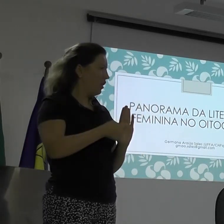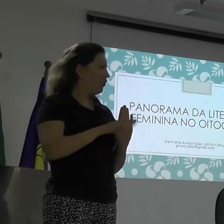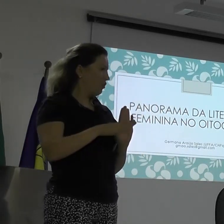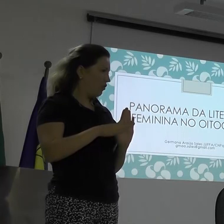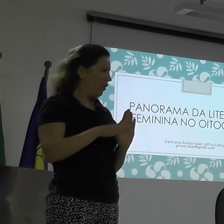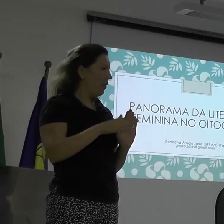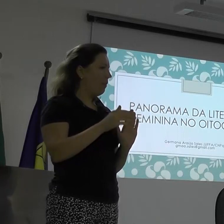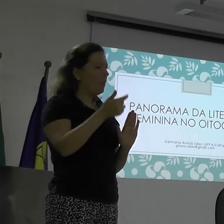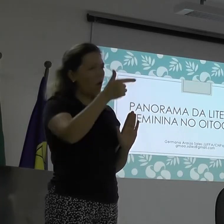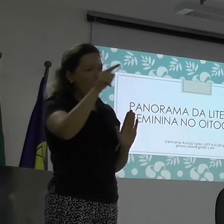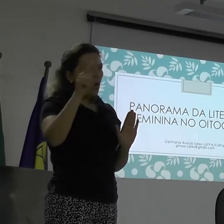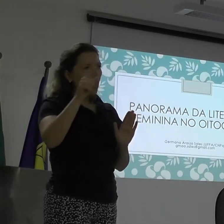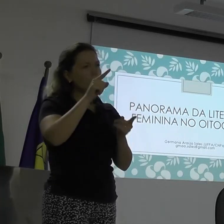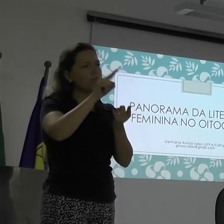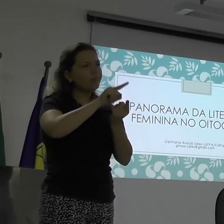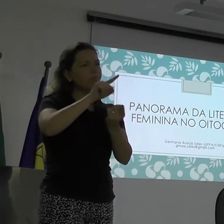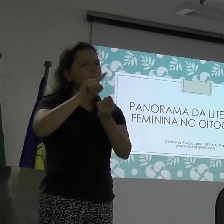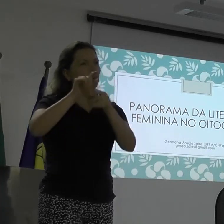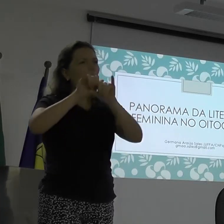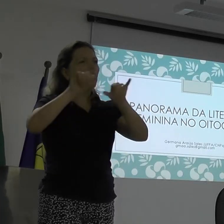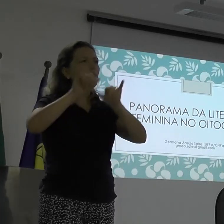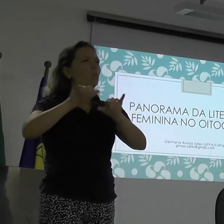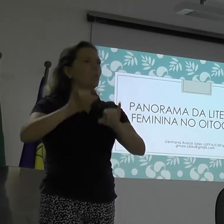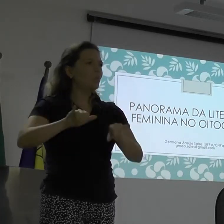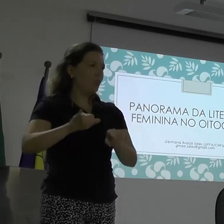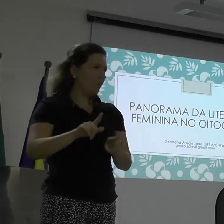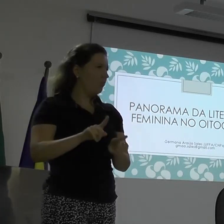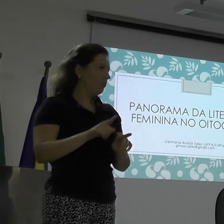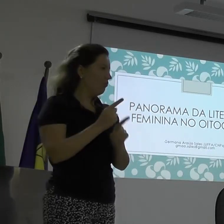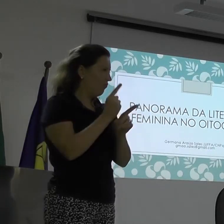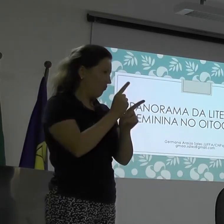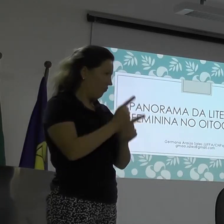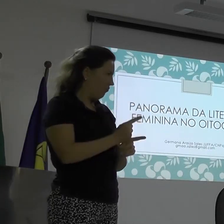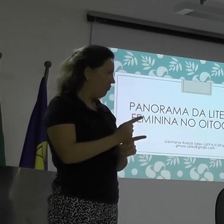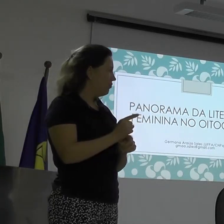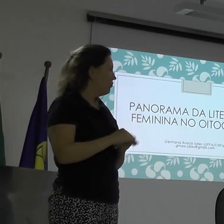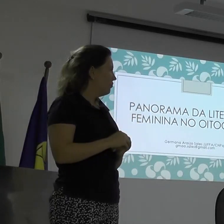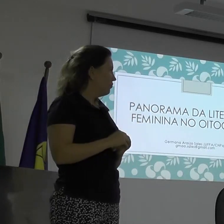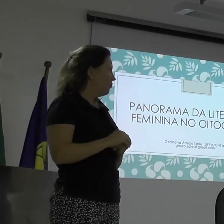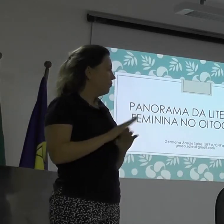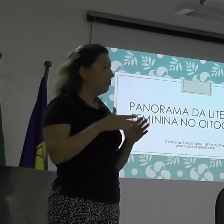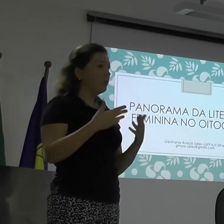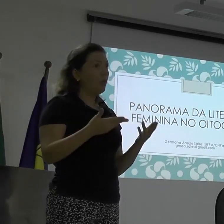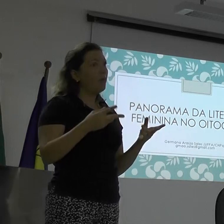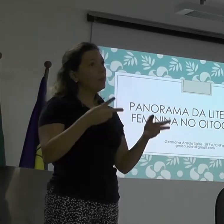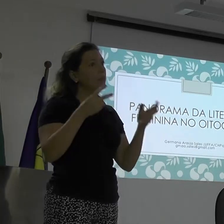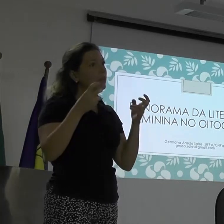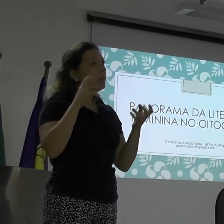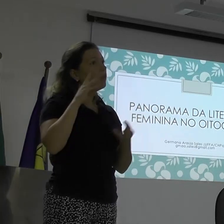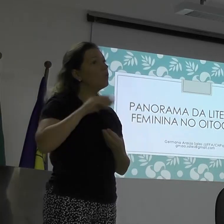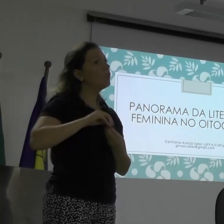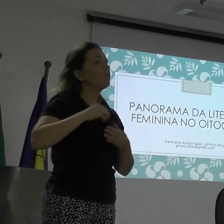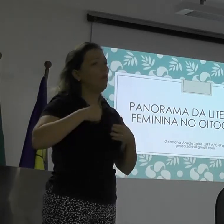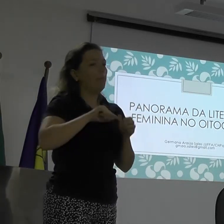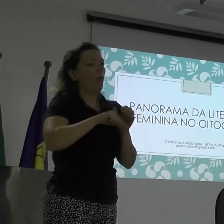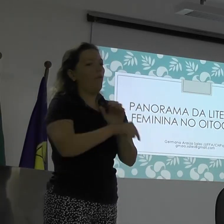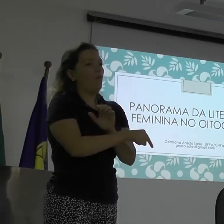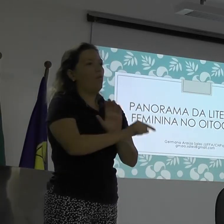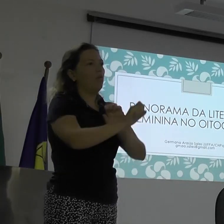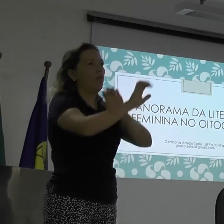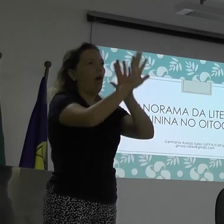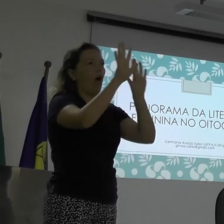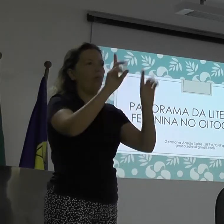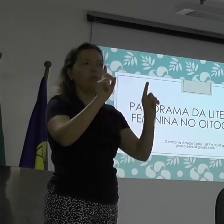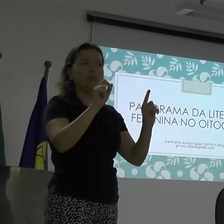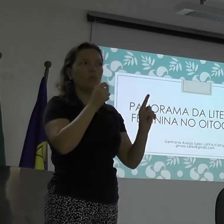e outros pequenos anúncios, né? Então, a impressão que eu tenho, não é uma coisa profunda, como eu